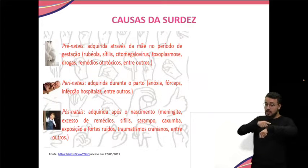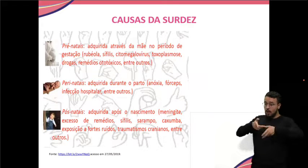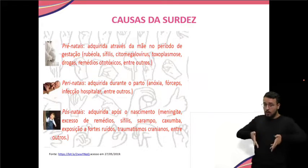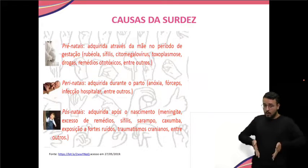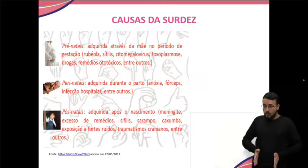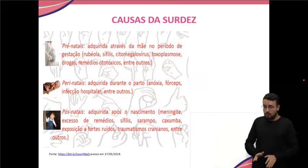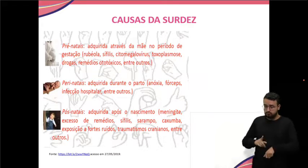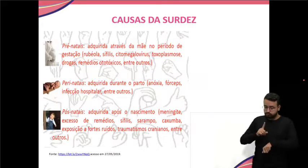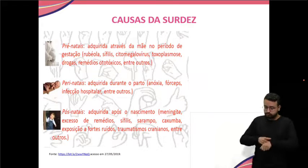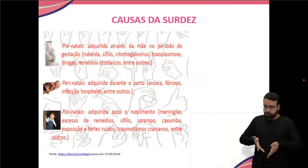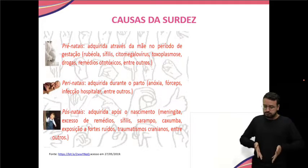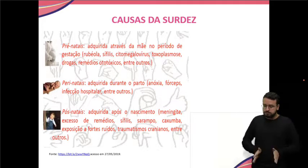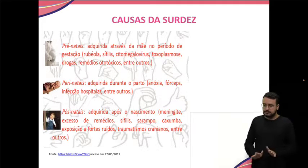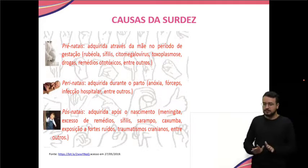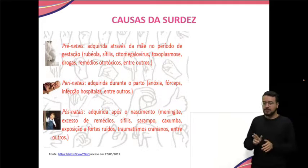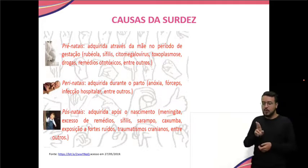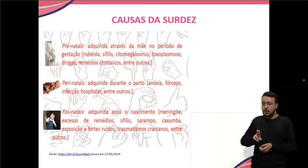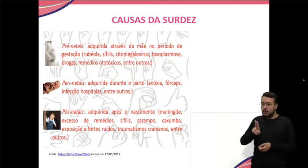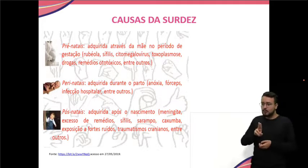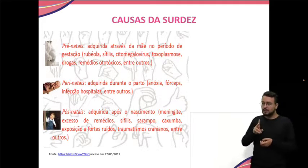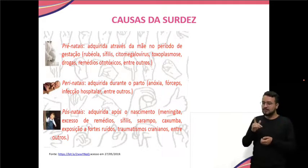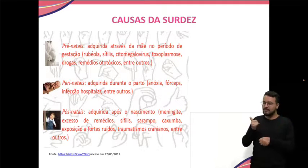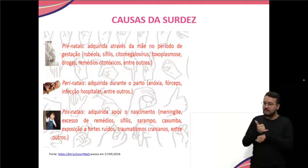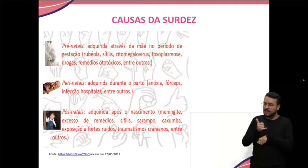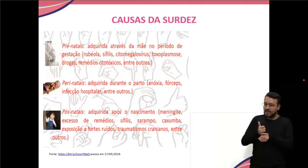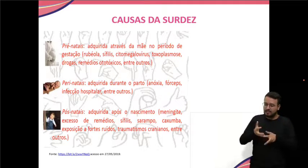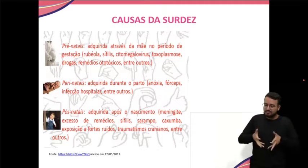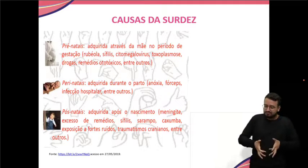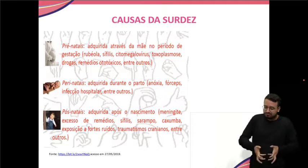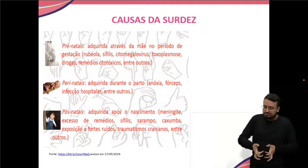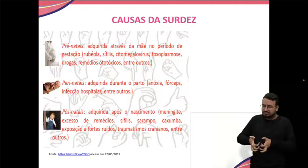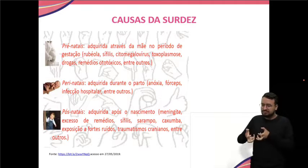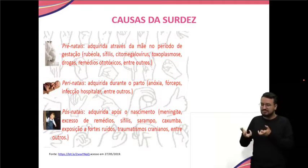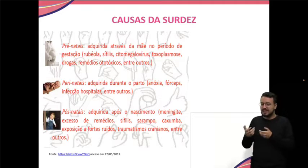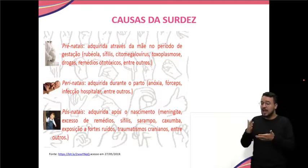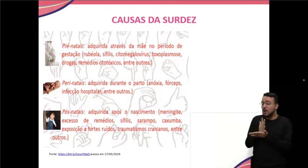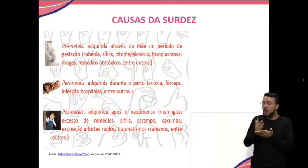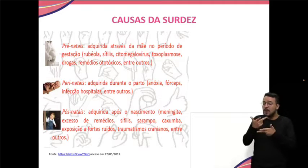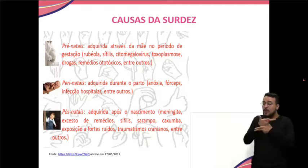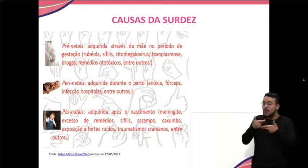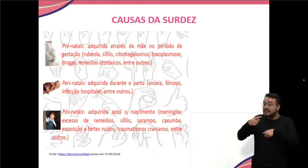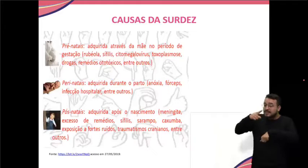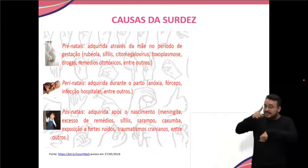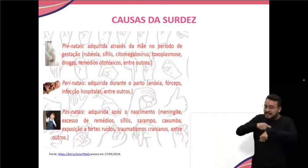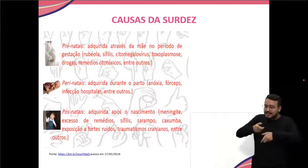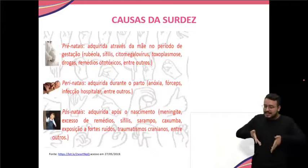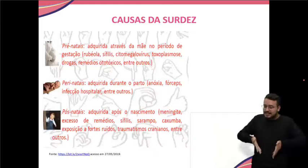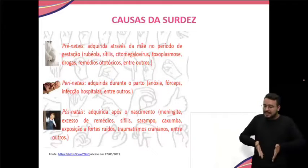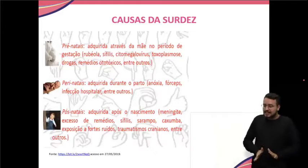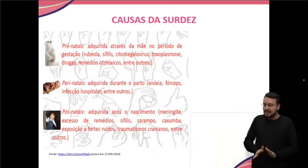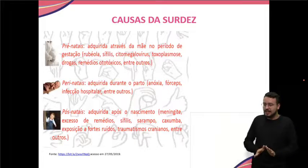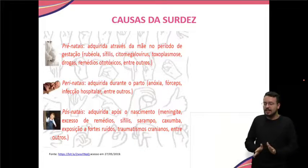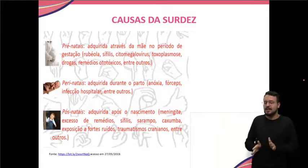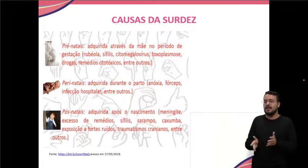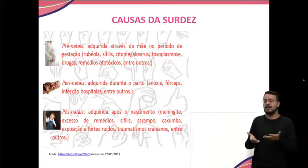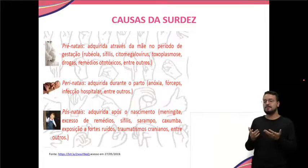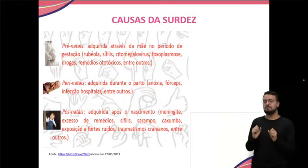complicações, o uso de fórceps, uma infecção hospitalar, alguma coisa ali na hora do parto que não ocorreu como deveria e pode resultar